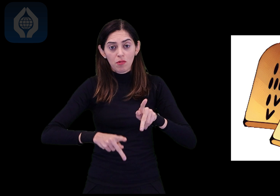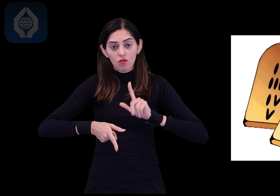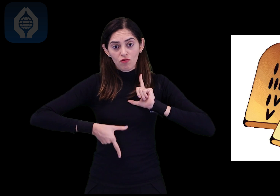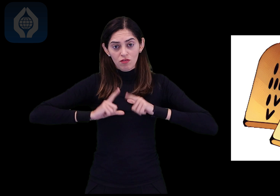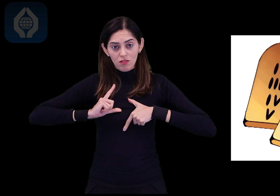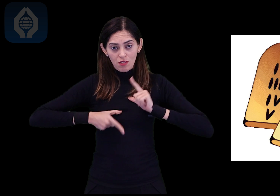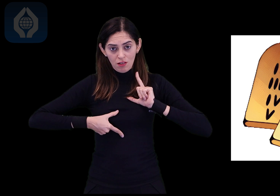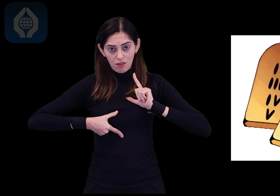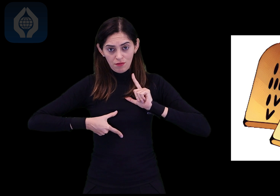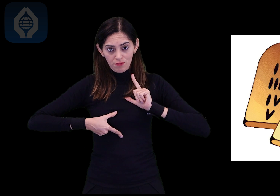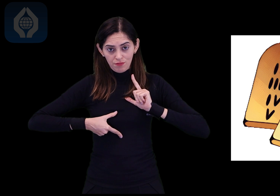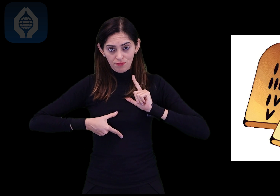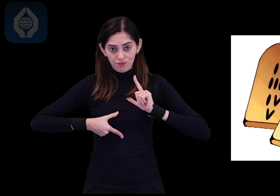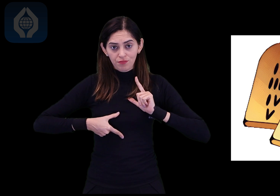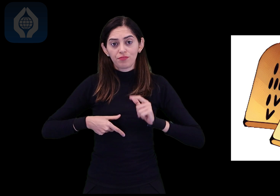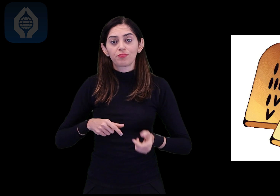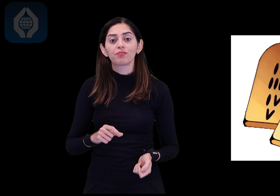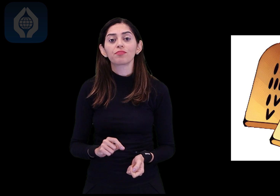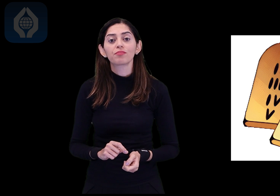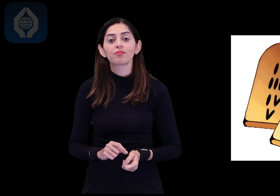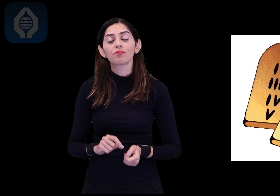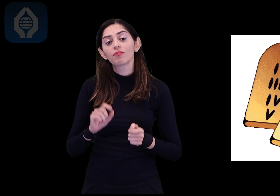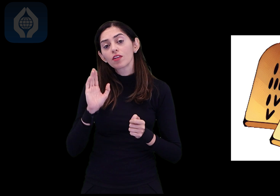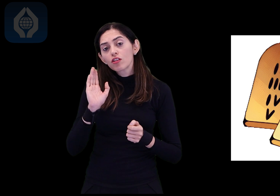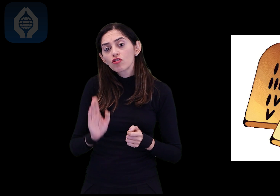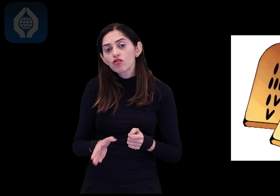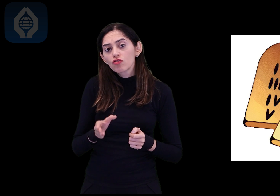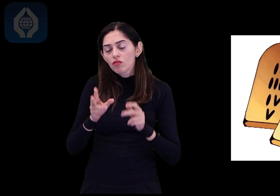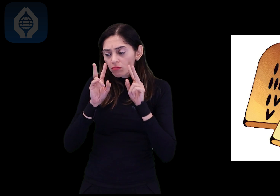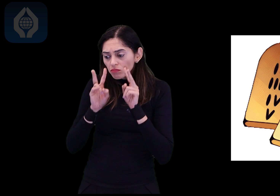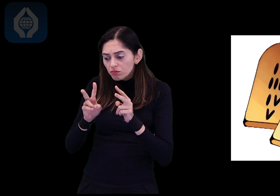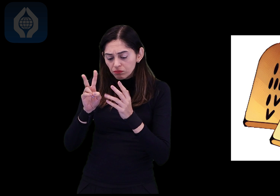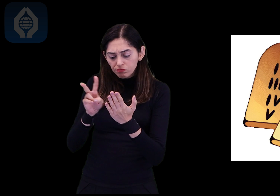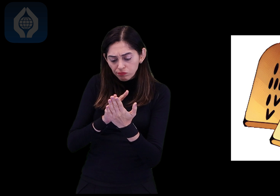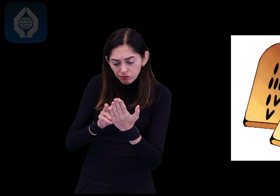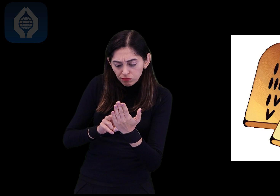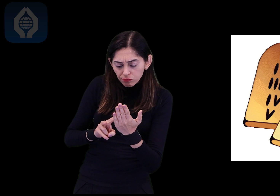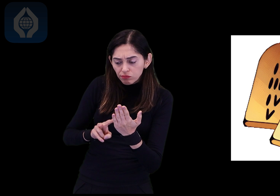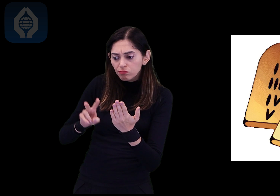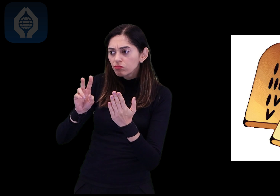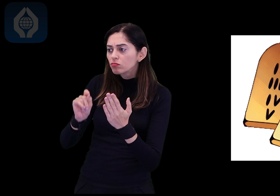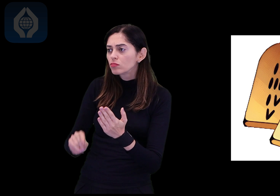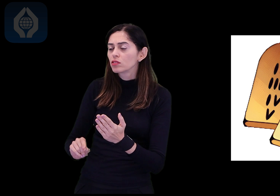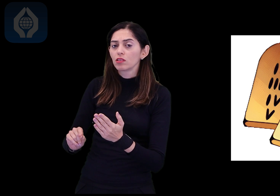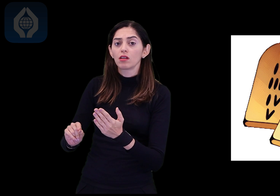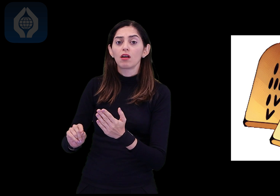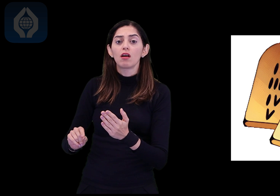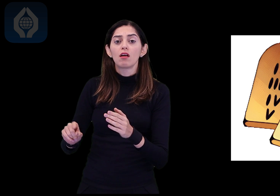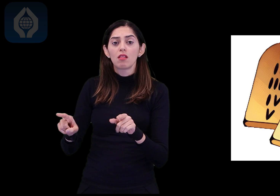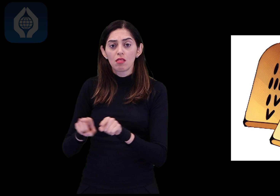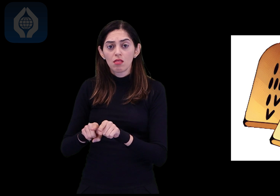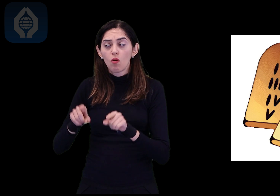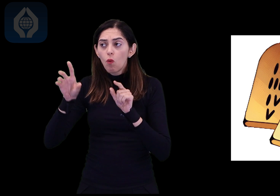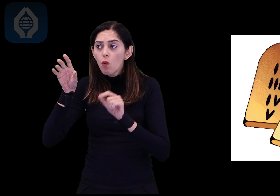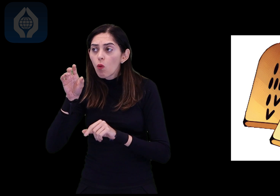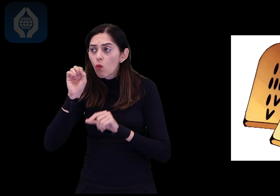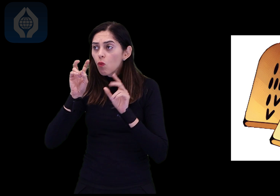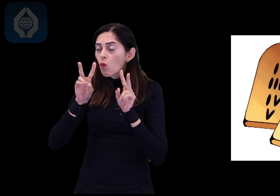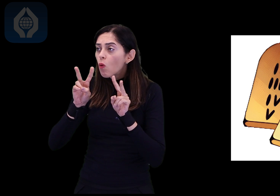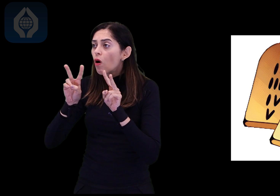Eles já tinham ouvido a lei, mas Deus pretendia dar-lhes um registro escrito e permanente de seu padrão